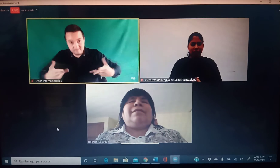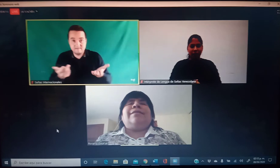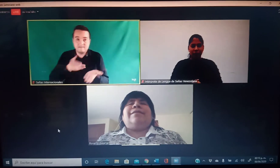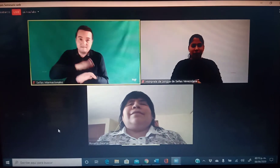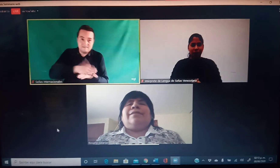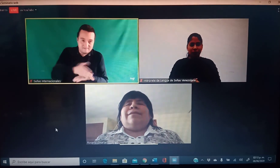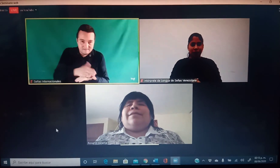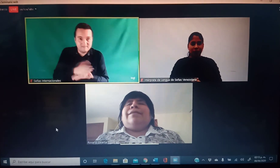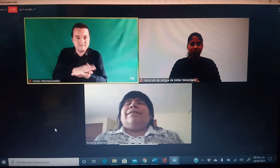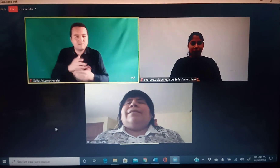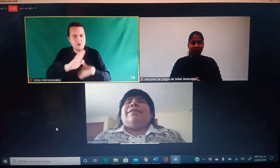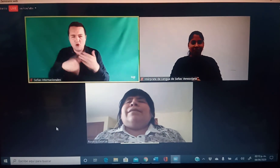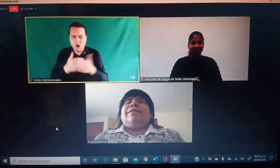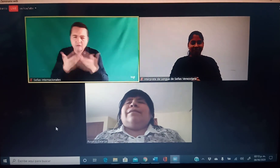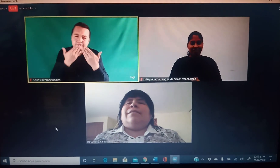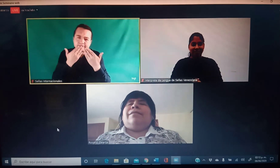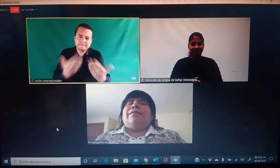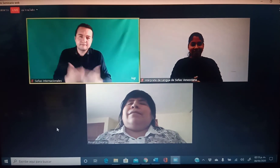Gracias.